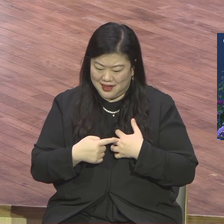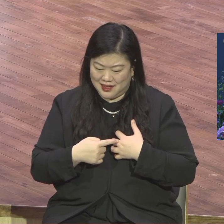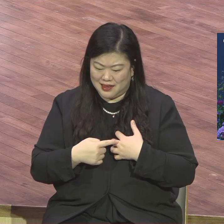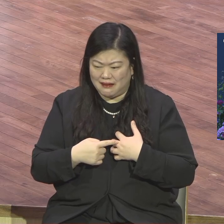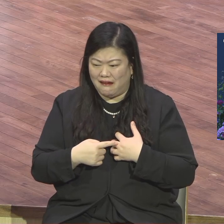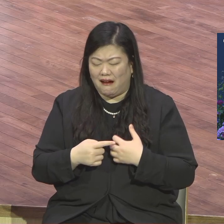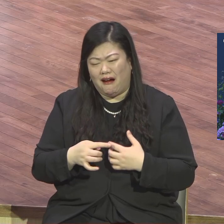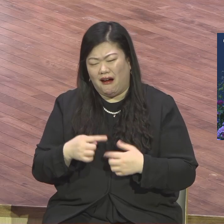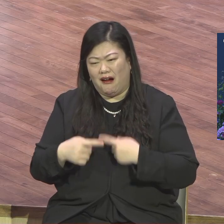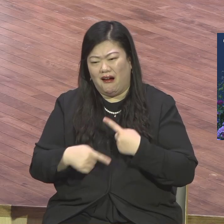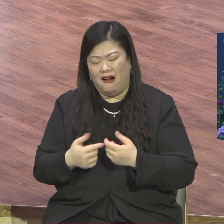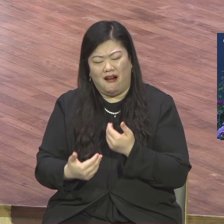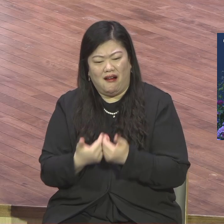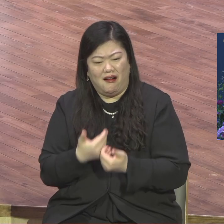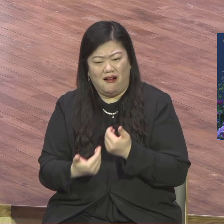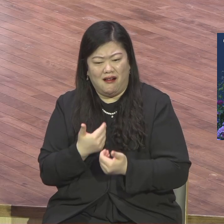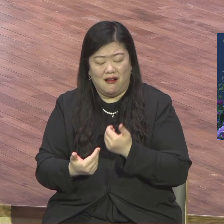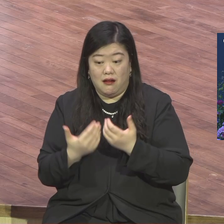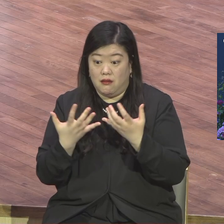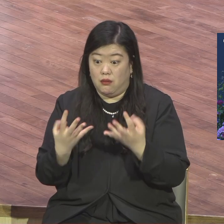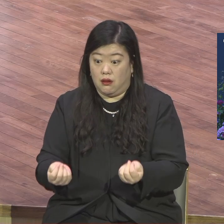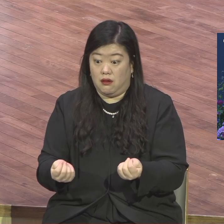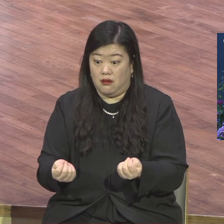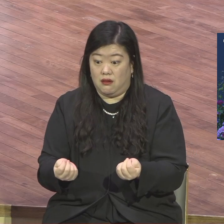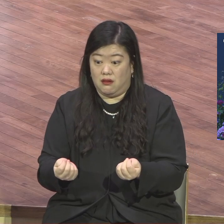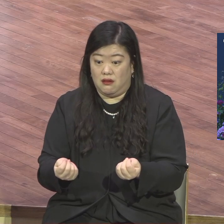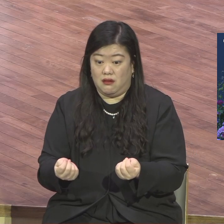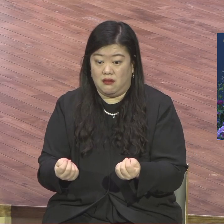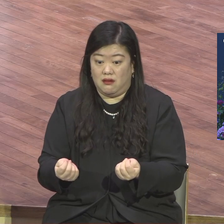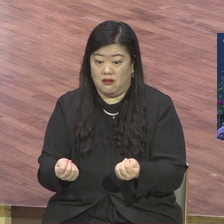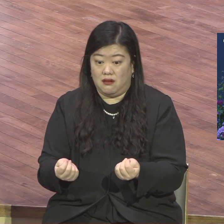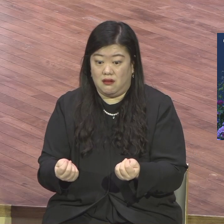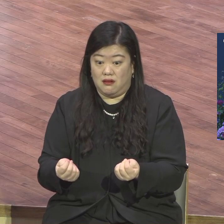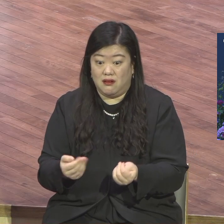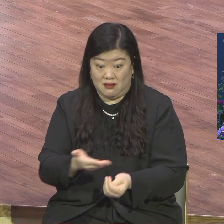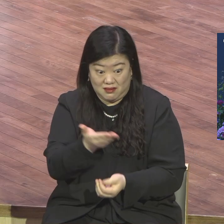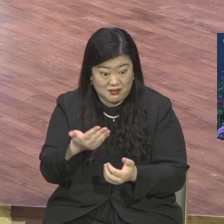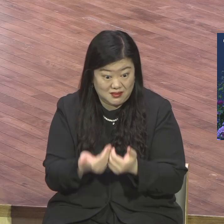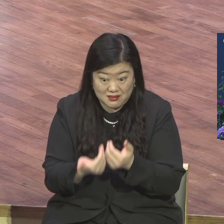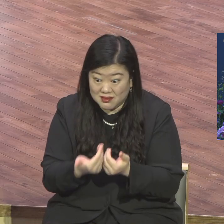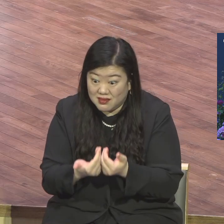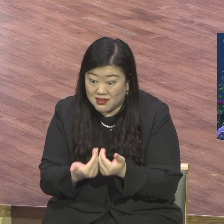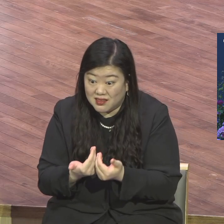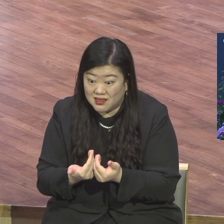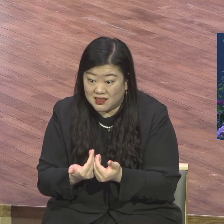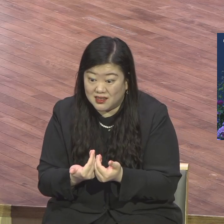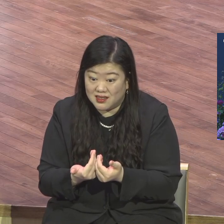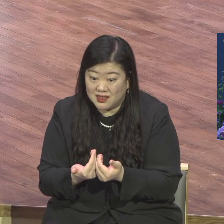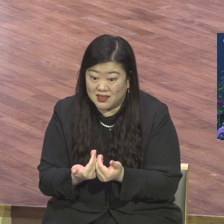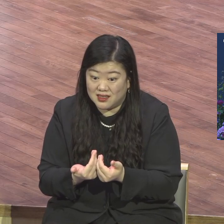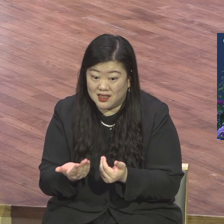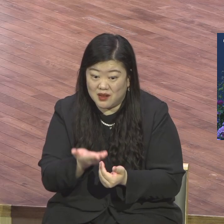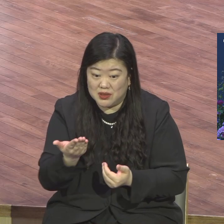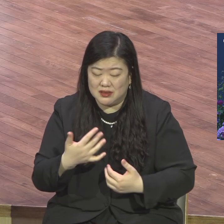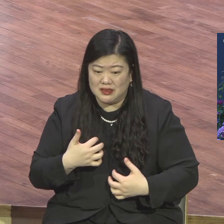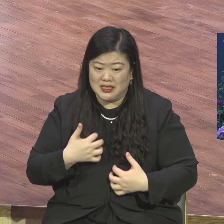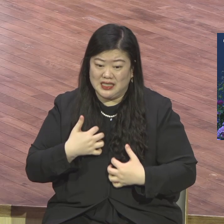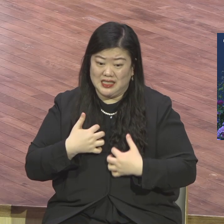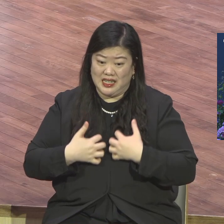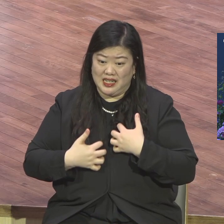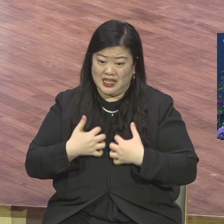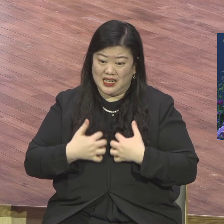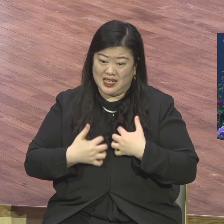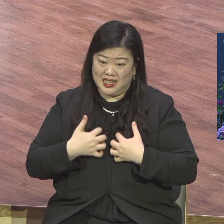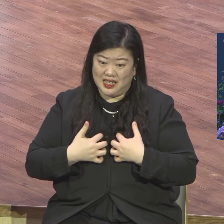맞다라고 그렇게 생각을 많이 하는 것 같고 이 누림보다는 눌림이 더